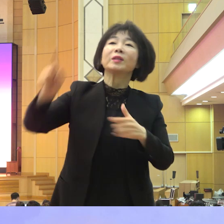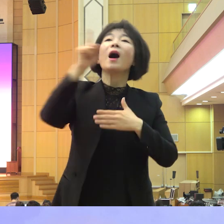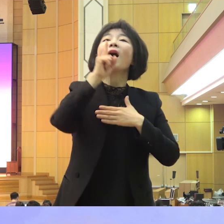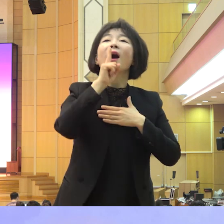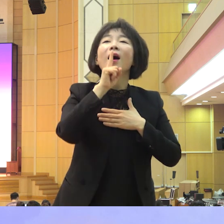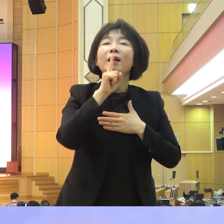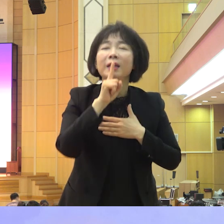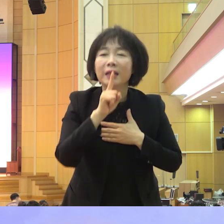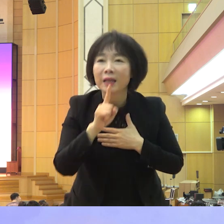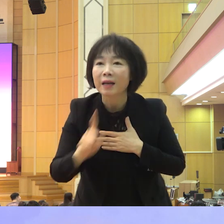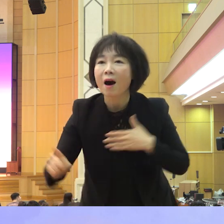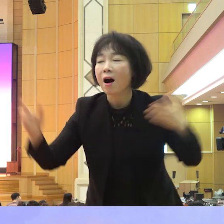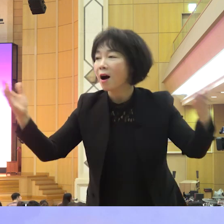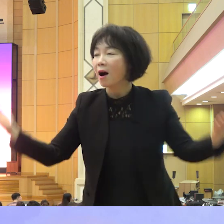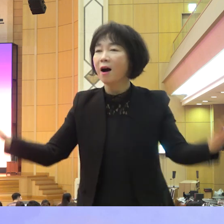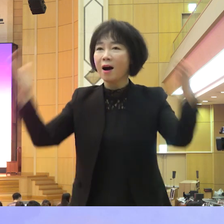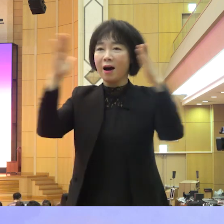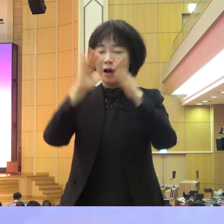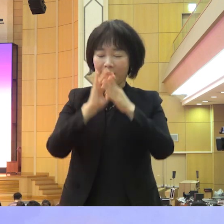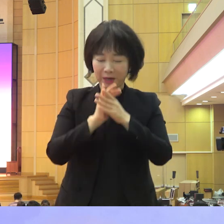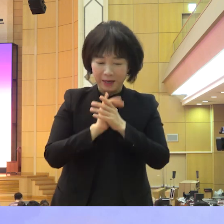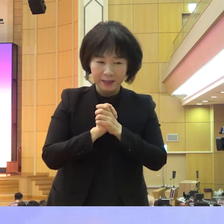영원토록 살리라.